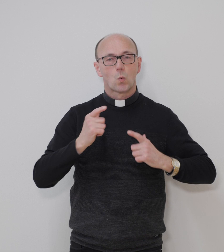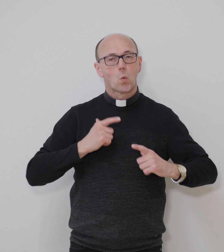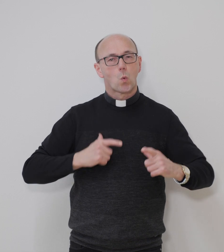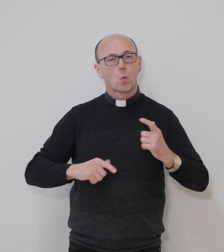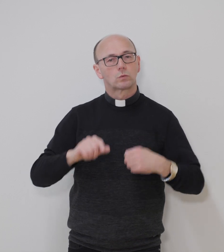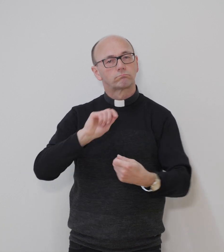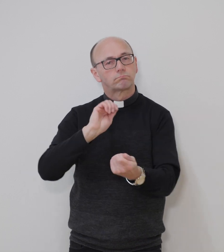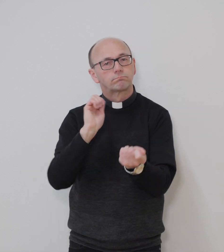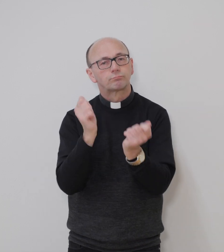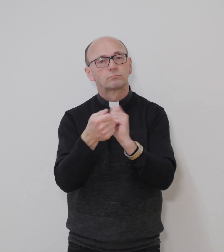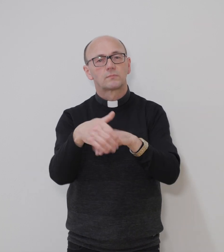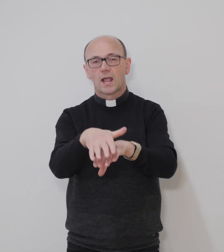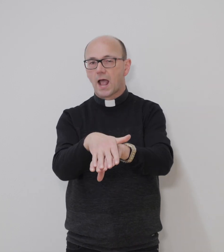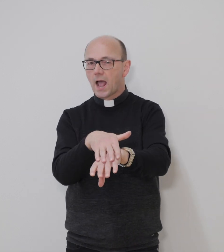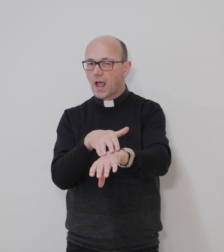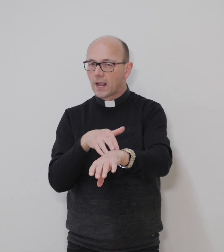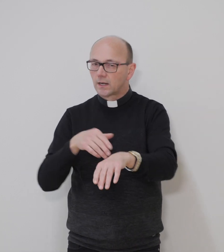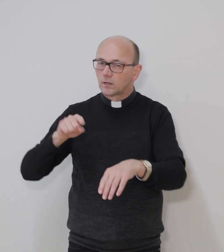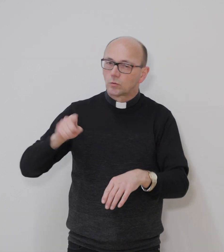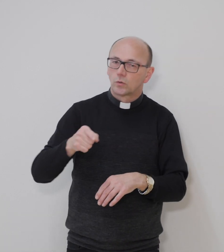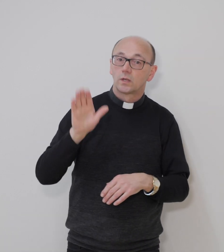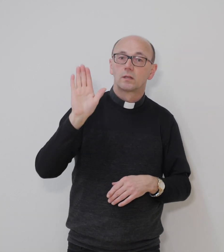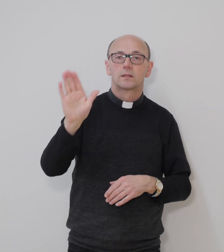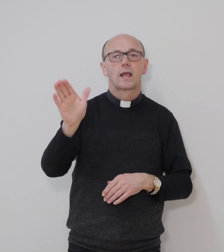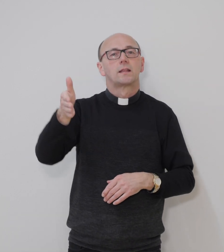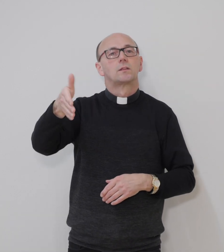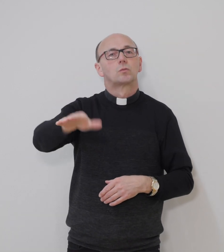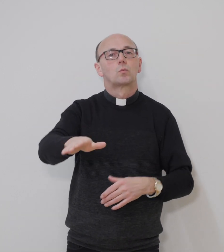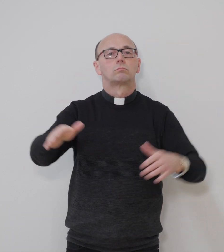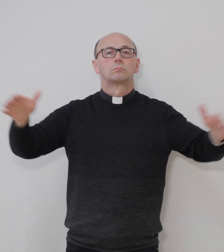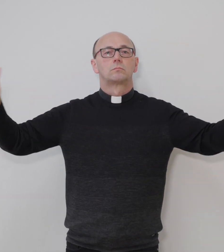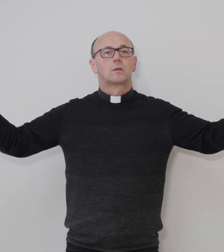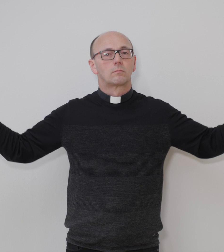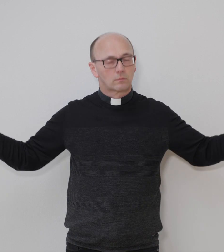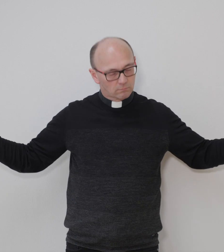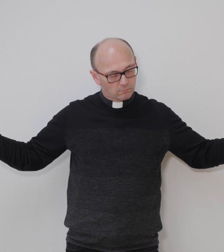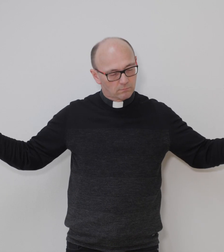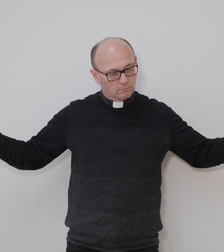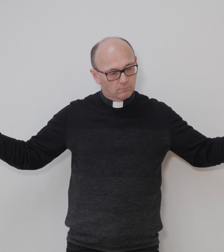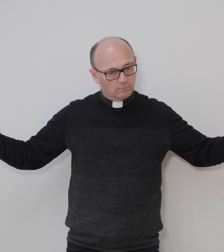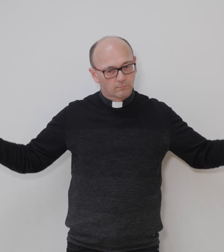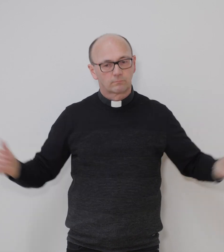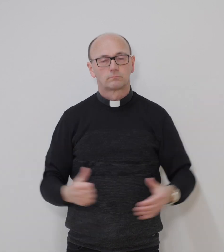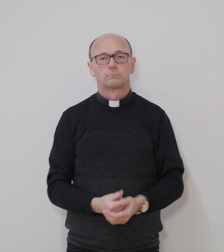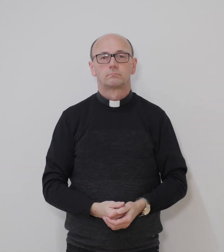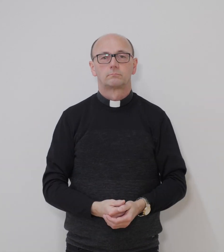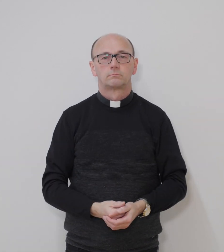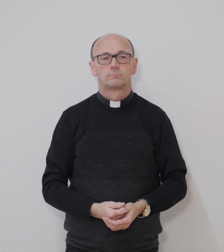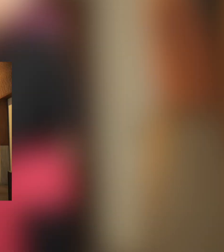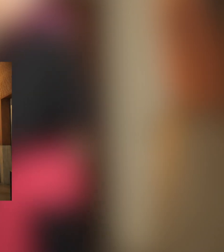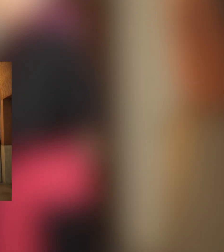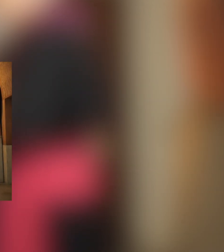nah zu sein. Herr Jesu, wende